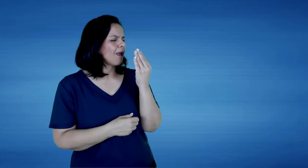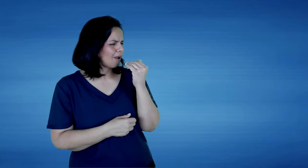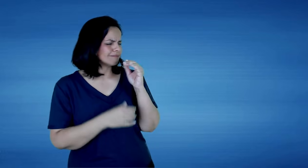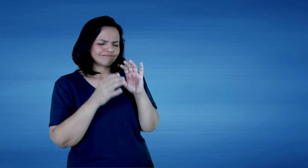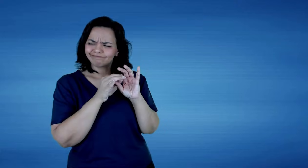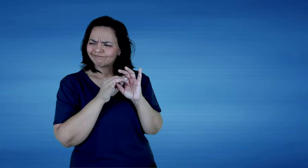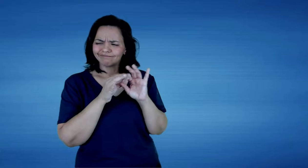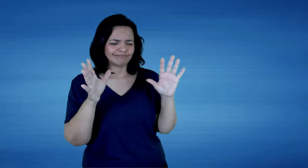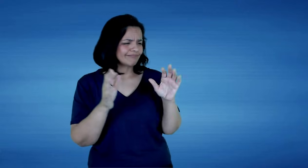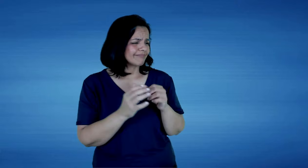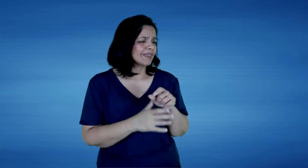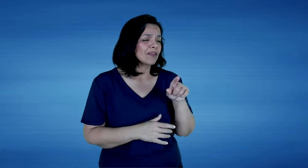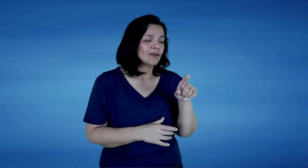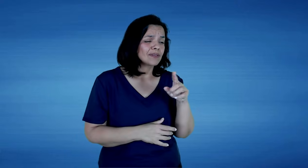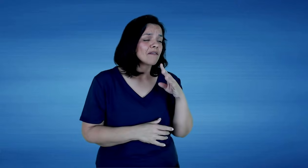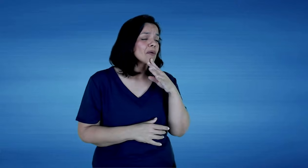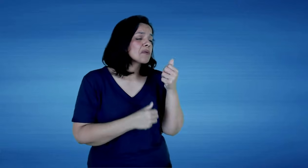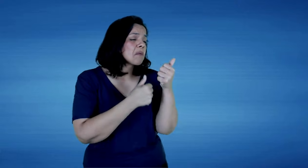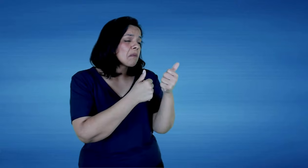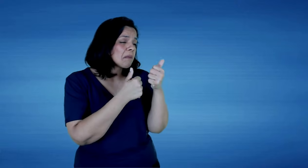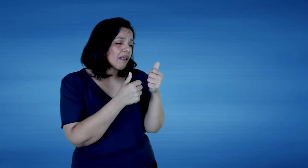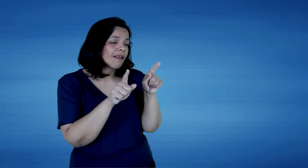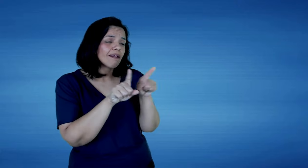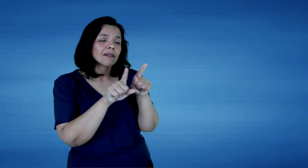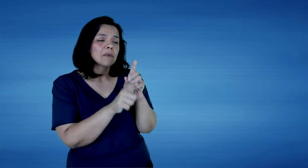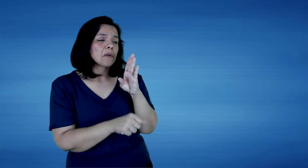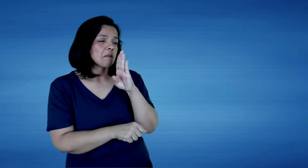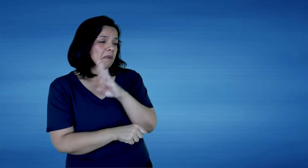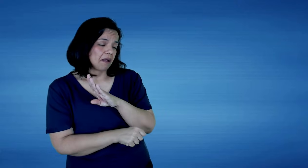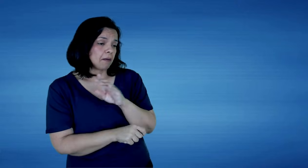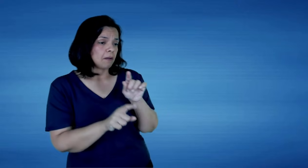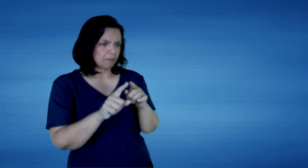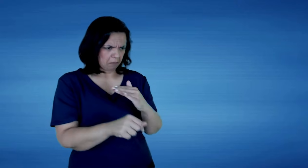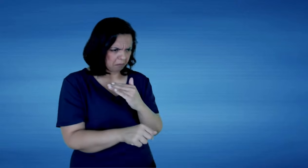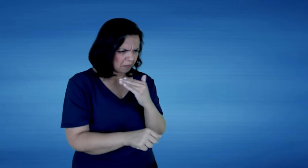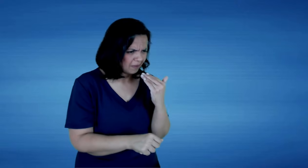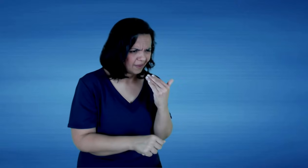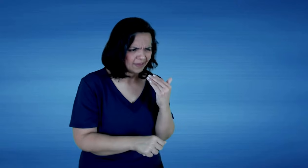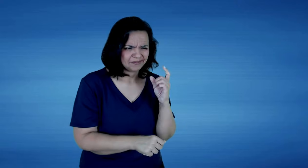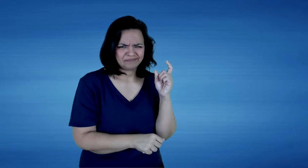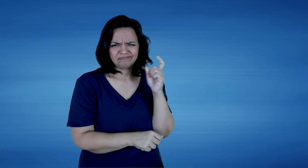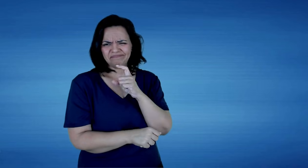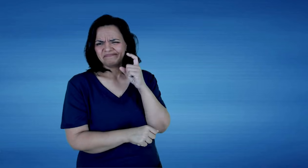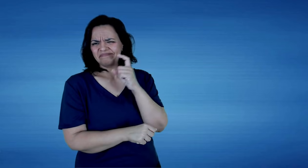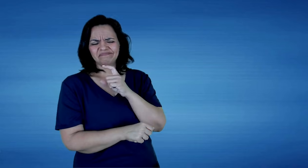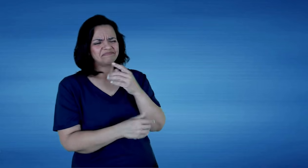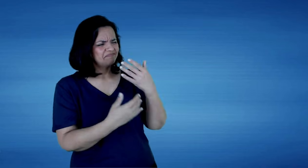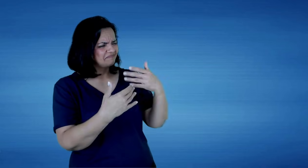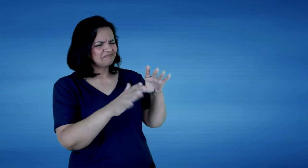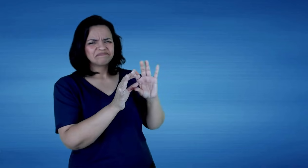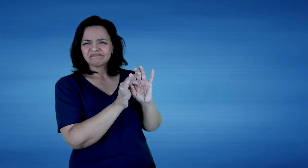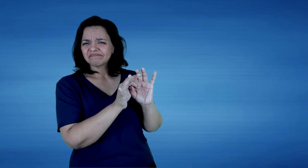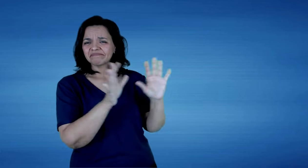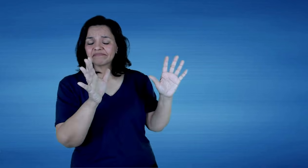né, chamou Eva e enganou, falando que ela poderia comer livremente, mas que não ia morrer.